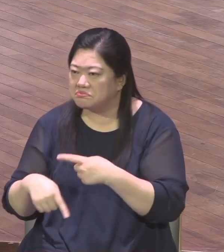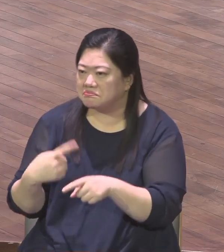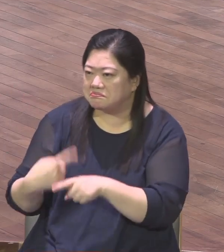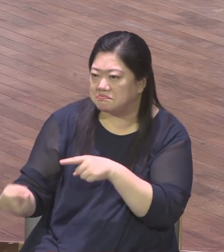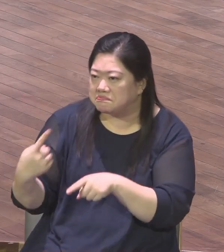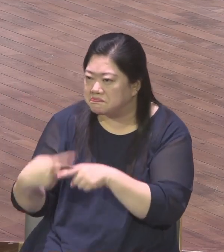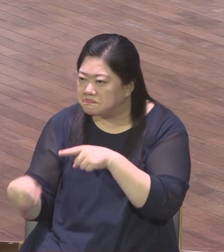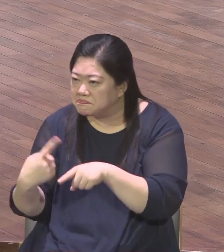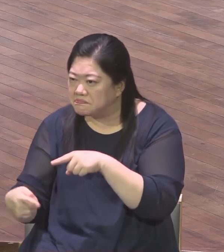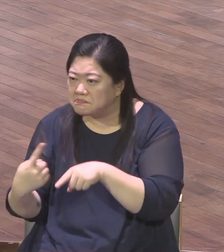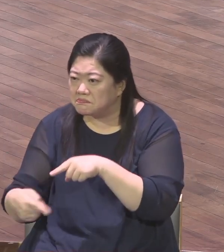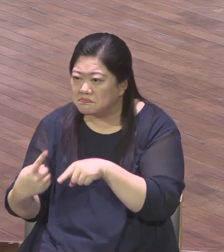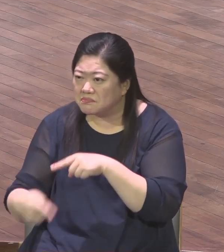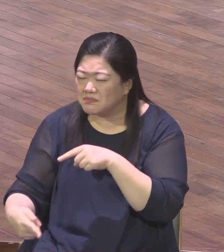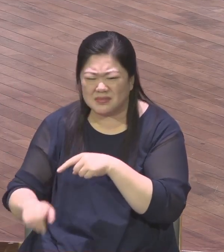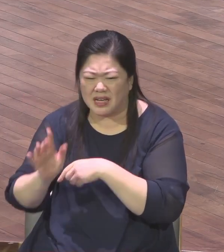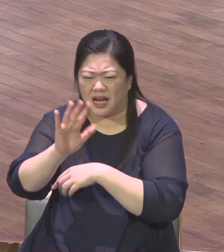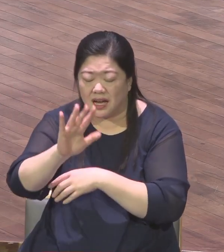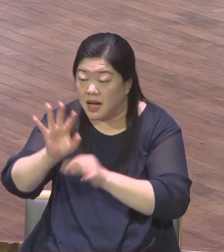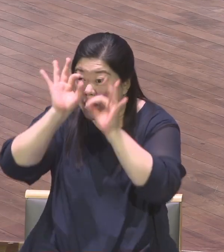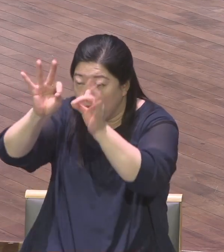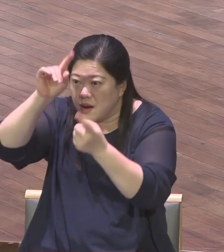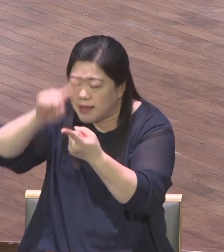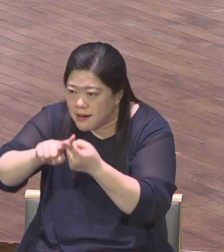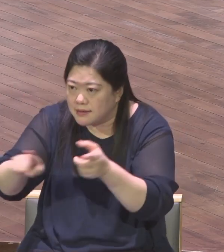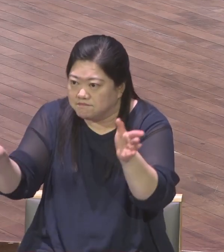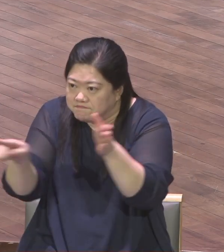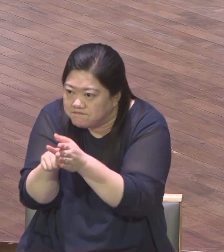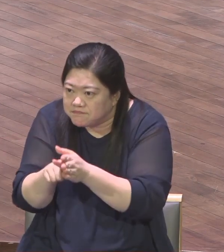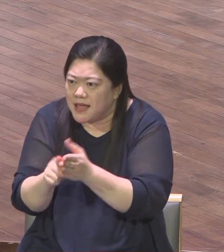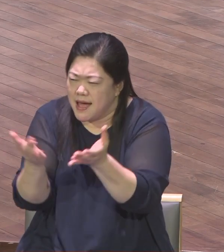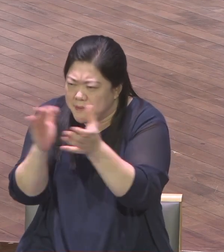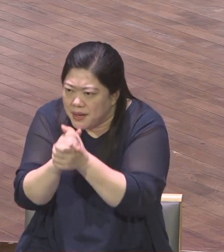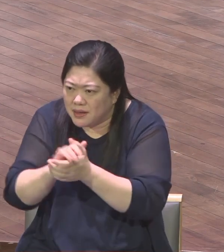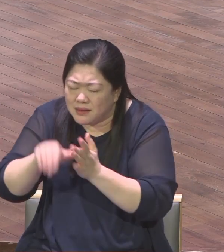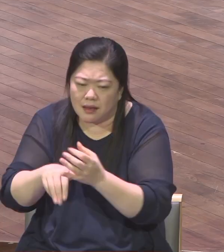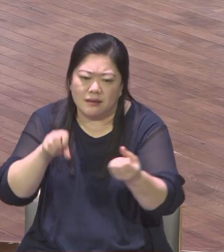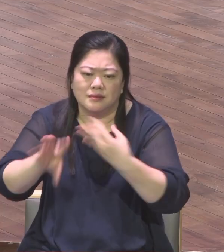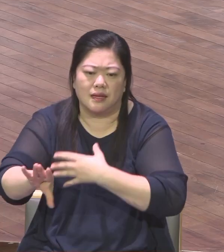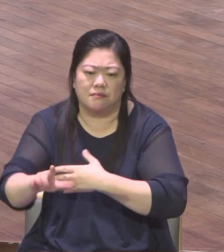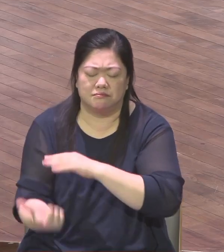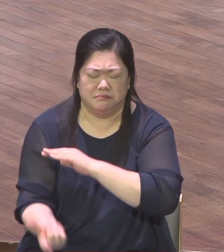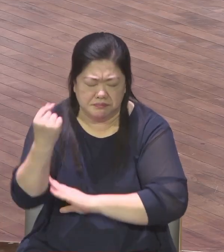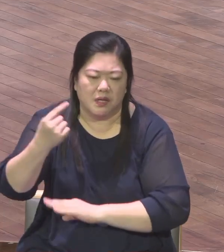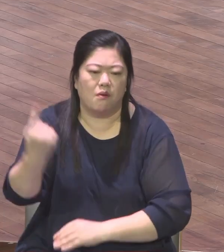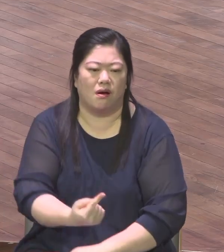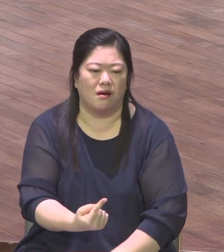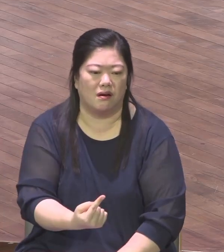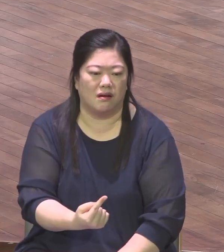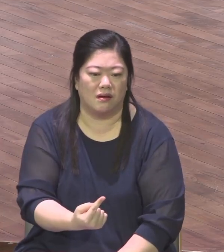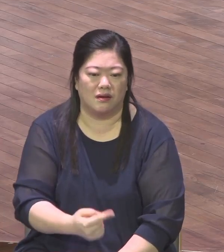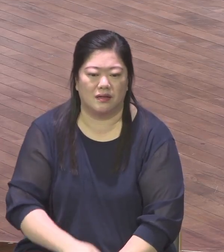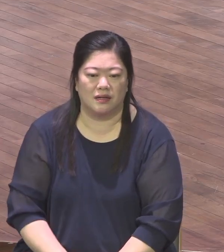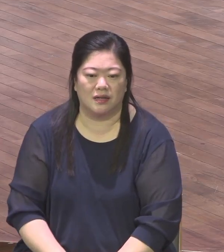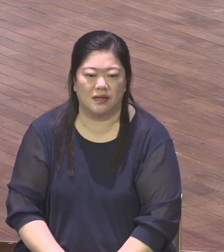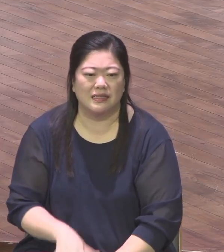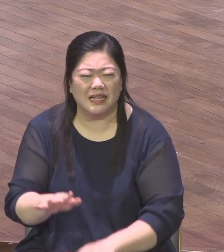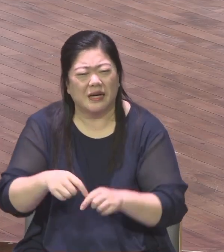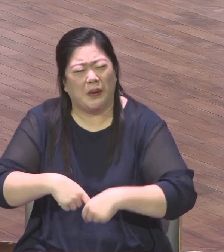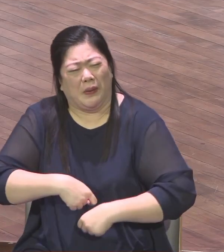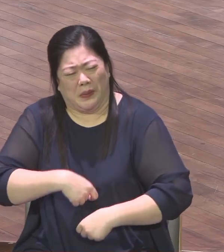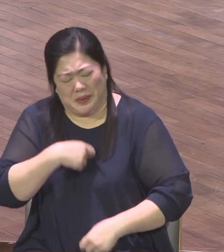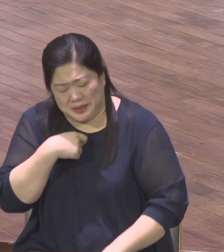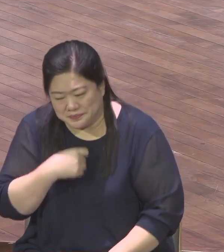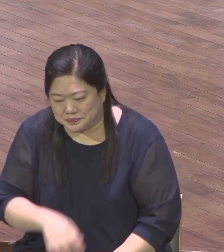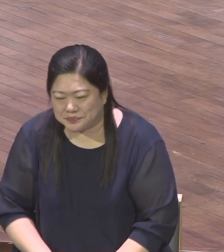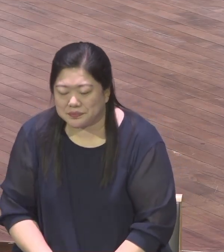응답이 빨리 옵니다. 어설픈 지식을 가진 사람들, 어설프게 공부를 좀 많이 한 사람들 절대